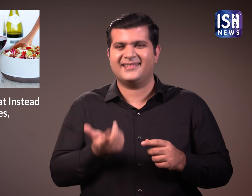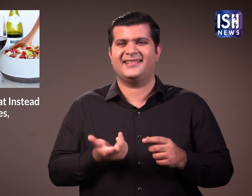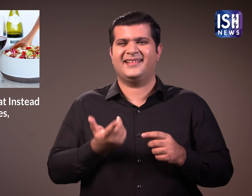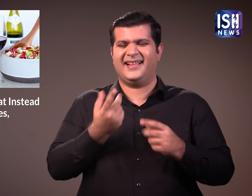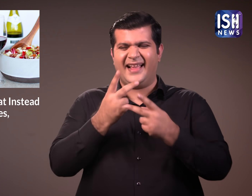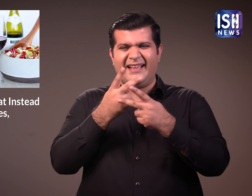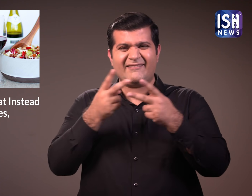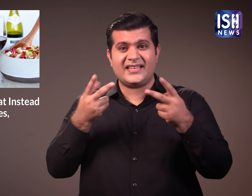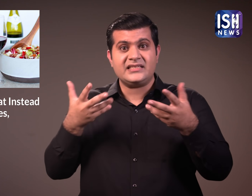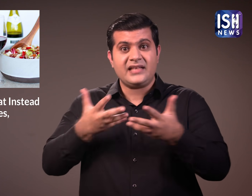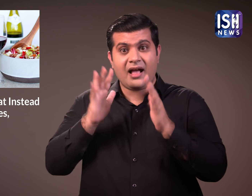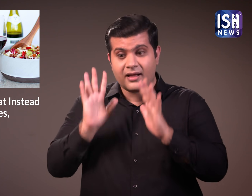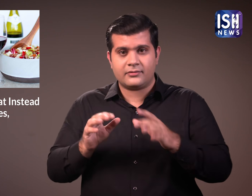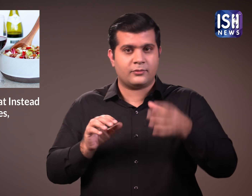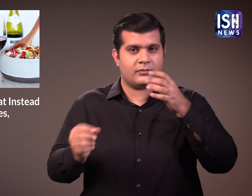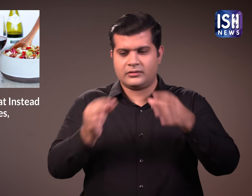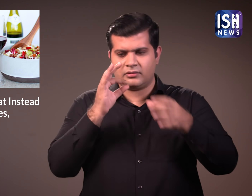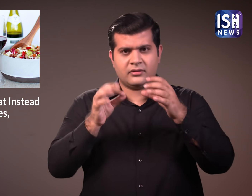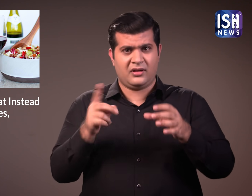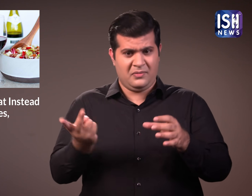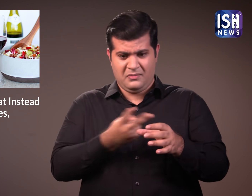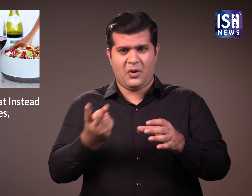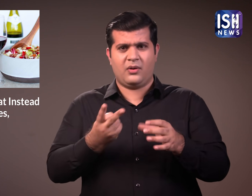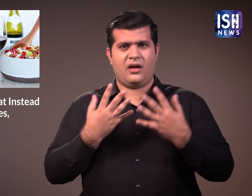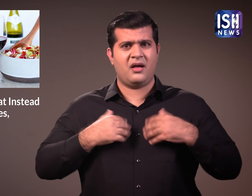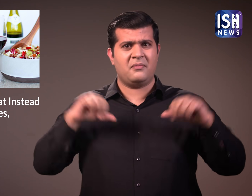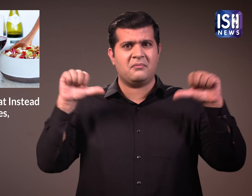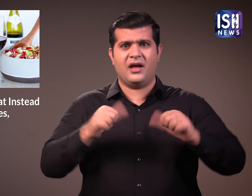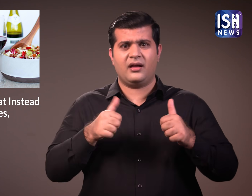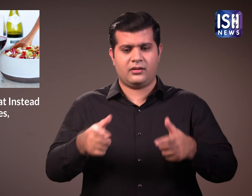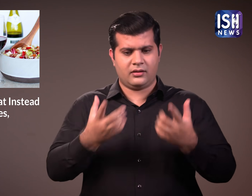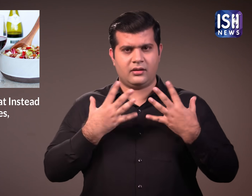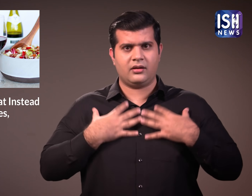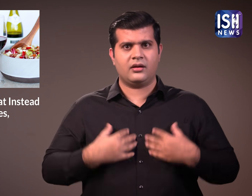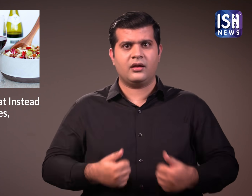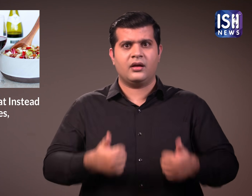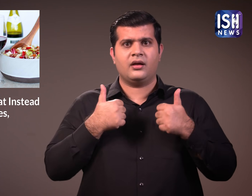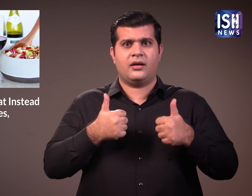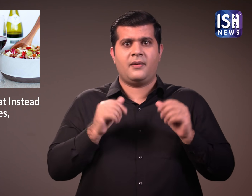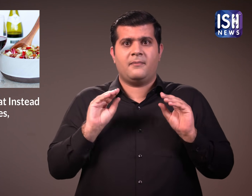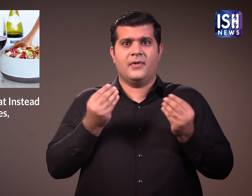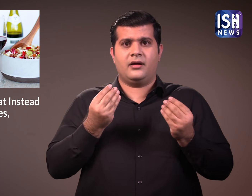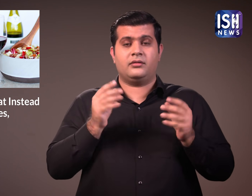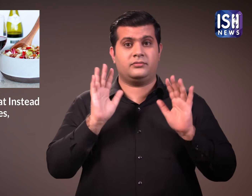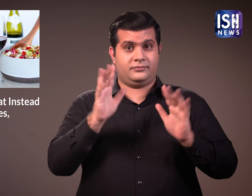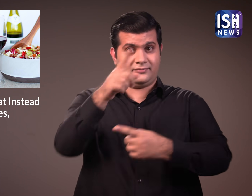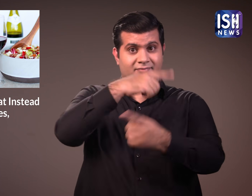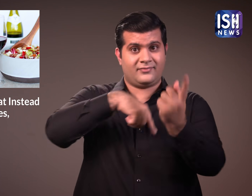खीरा, गाजर, आदी यह एक बहुत ही स्वस्थ है।